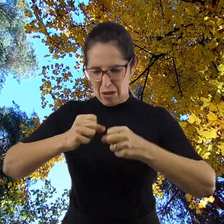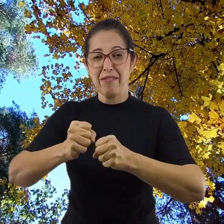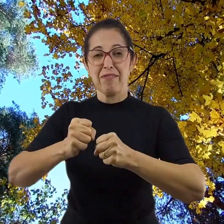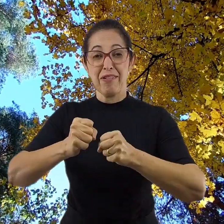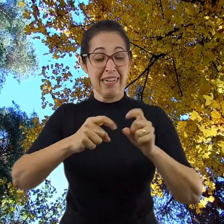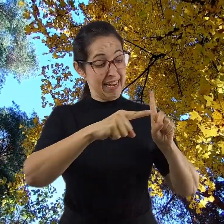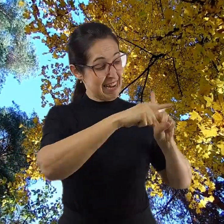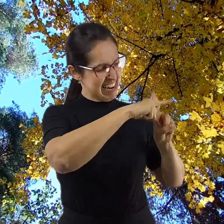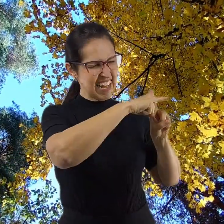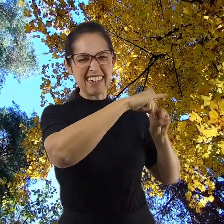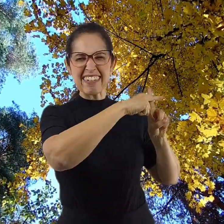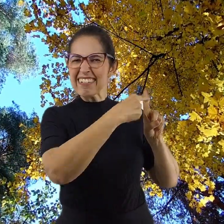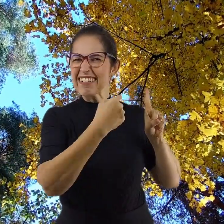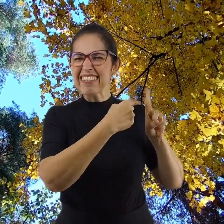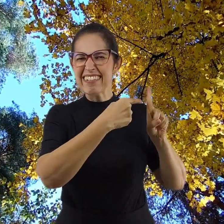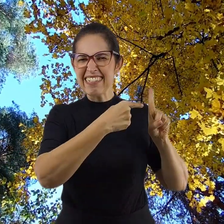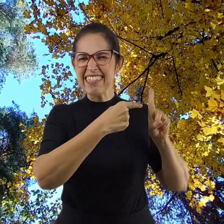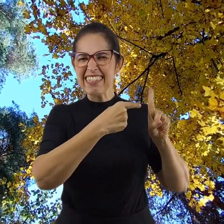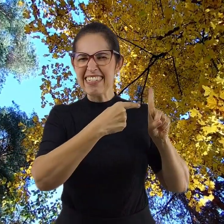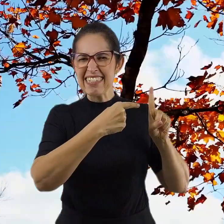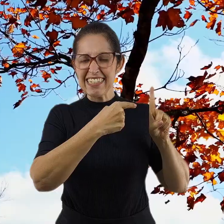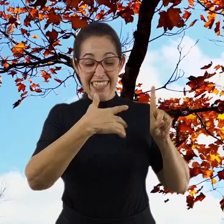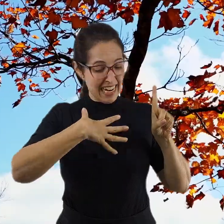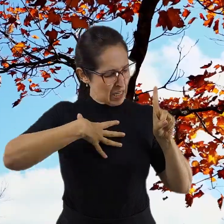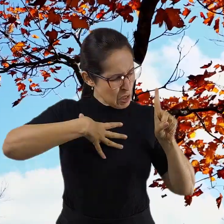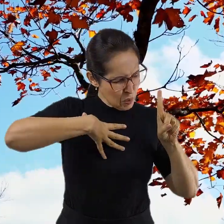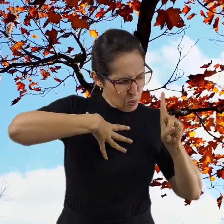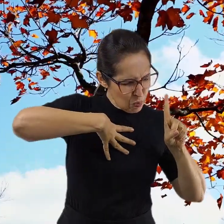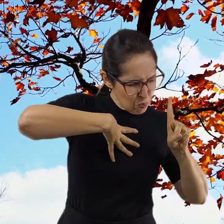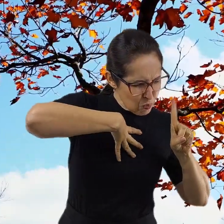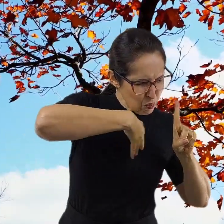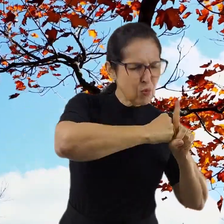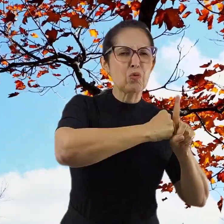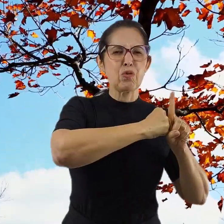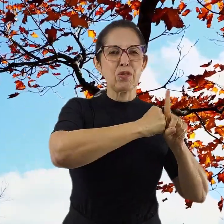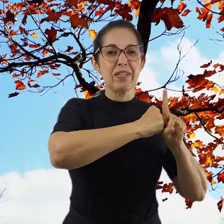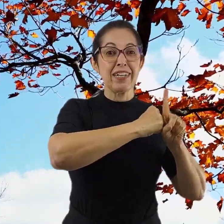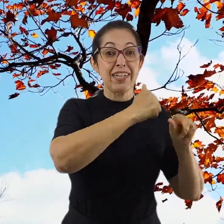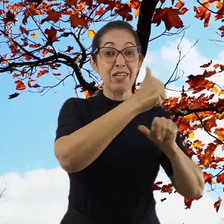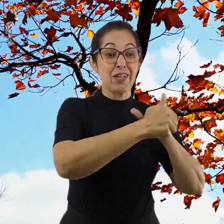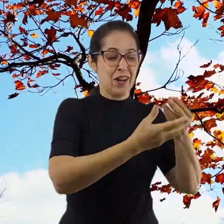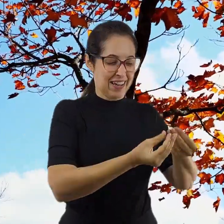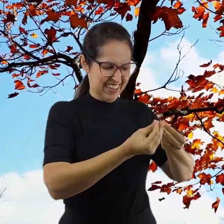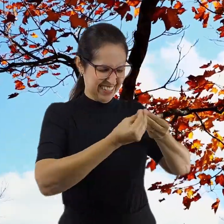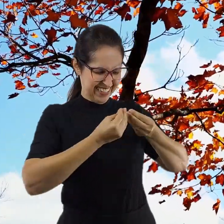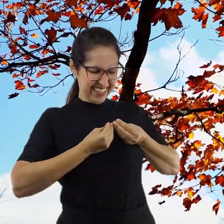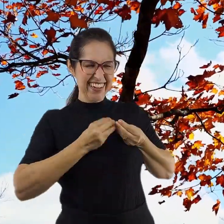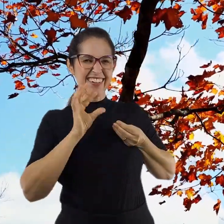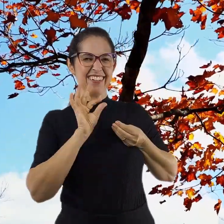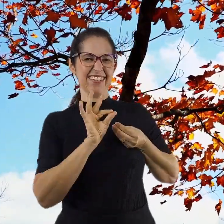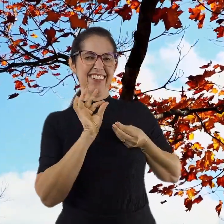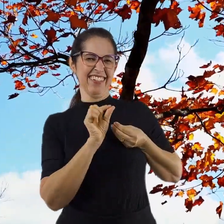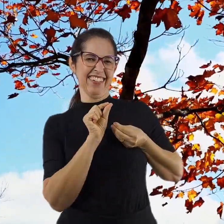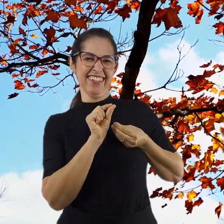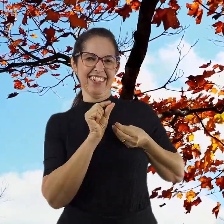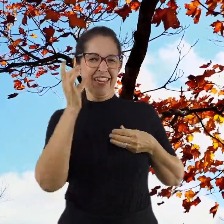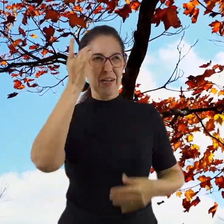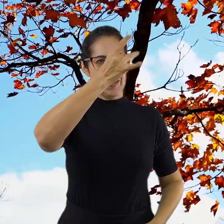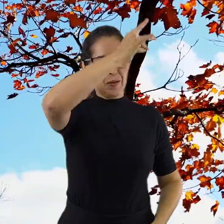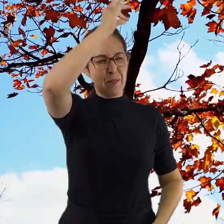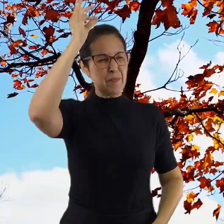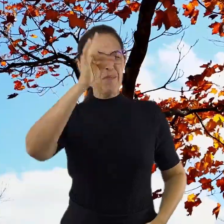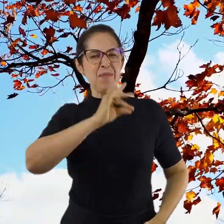sobre si. As nossas desesperanças ele levou sobre si. E em troca ele nos deu batismo com o Espírito Santo,